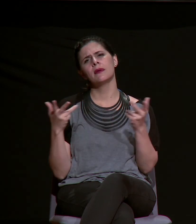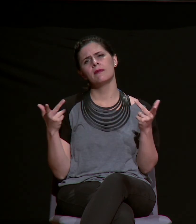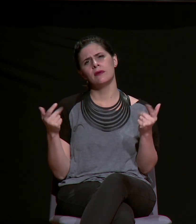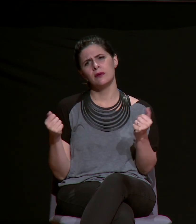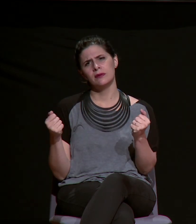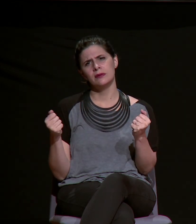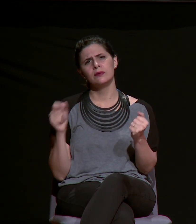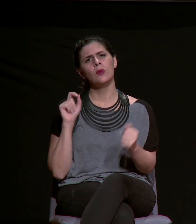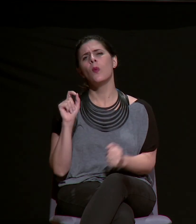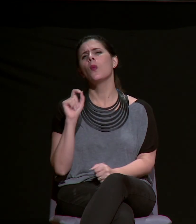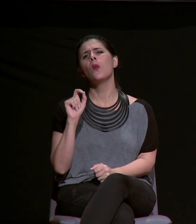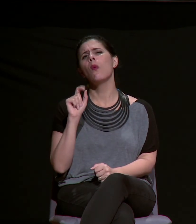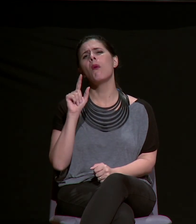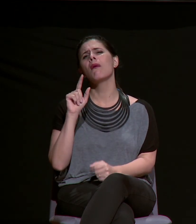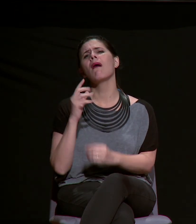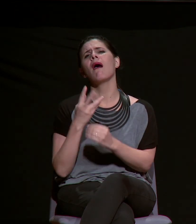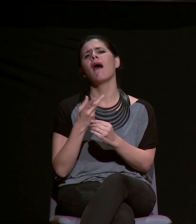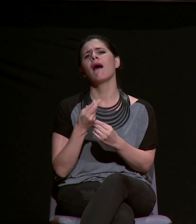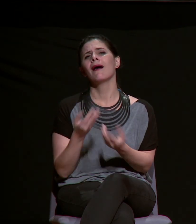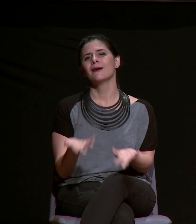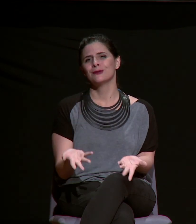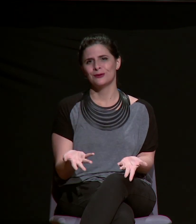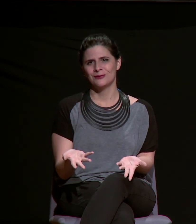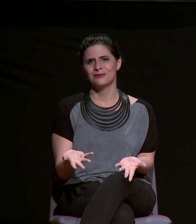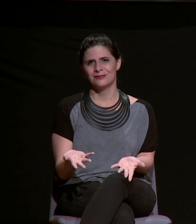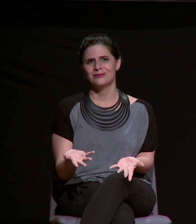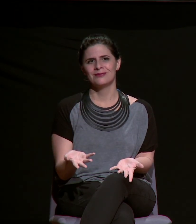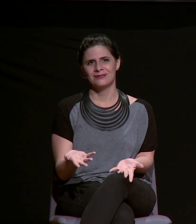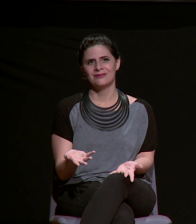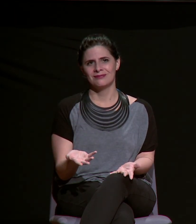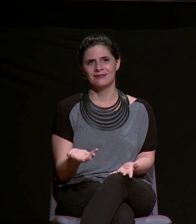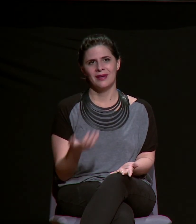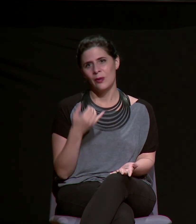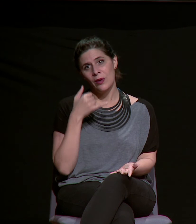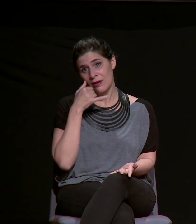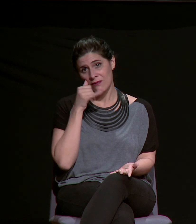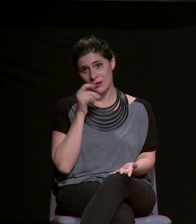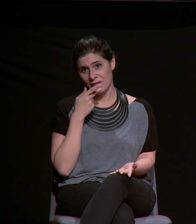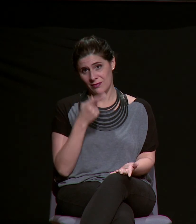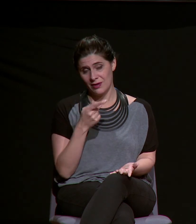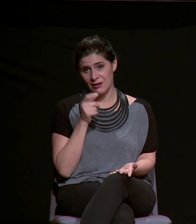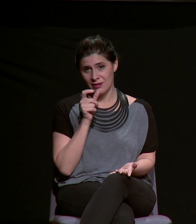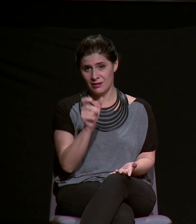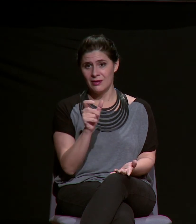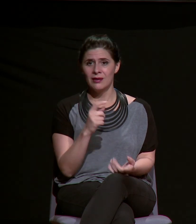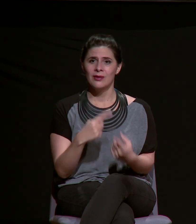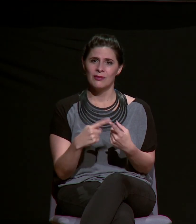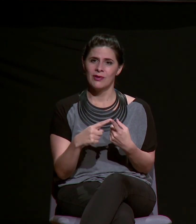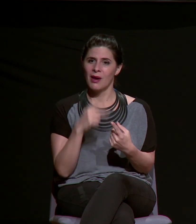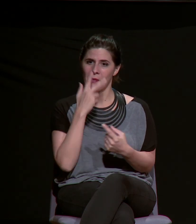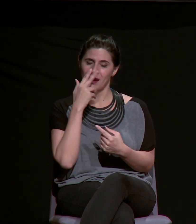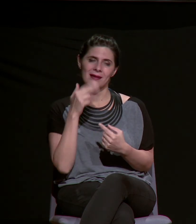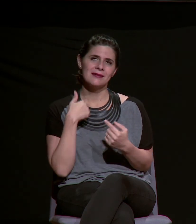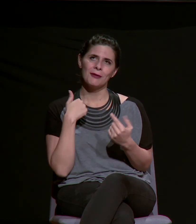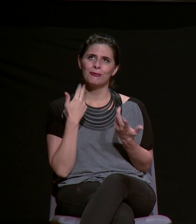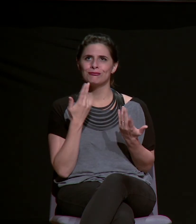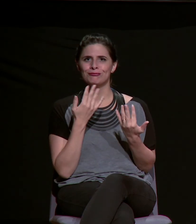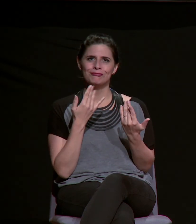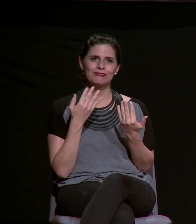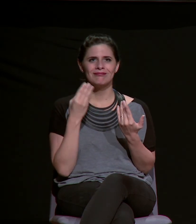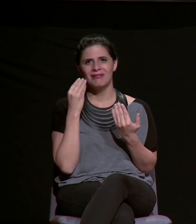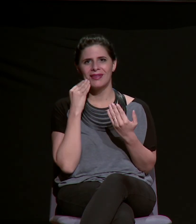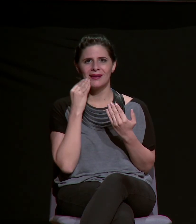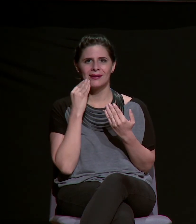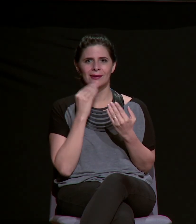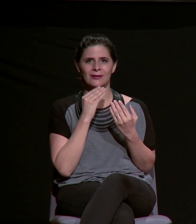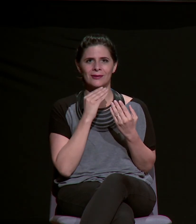afinal de contas, o que é arte? Né? Eu evito dizer ela porque ela soa um pouco escapista, clichê, talvez, mas essa é a pergunta